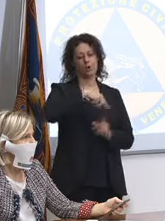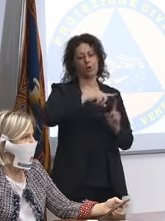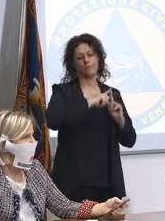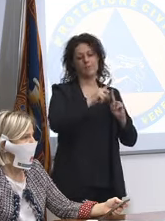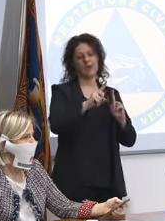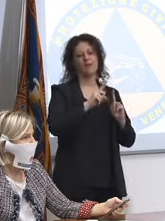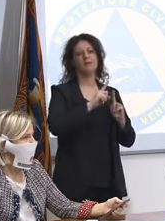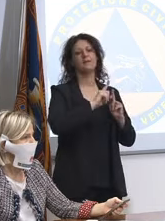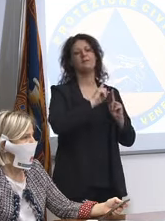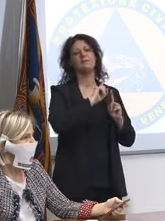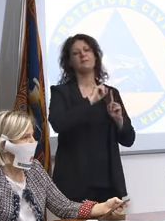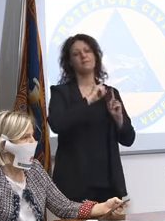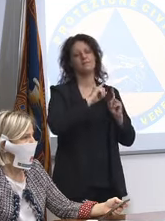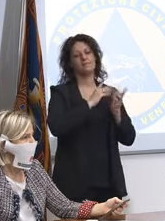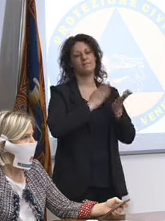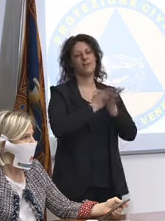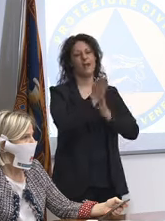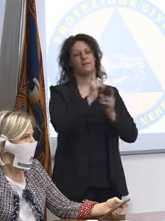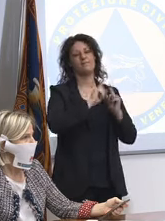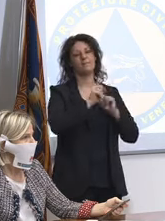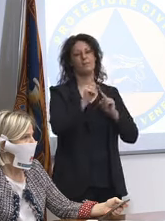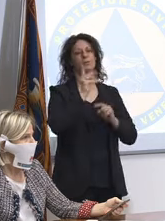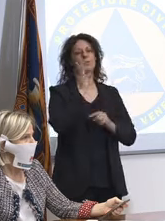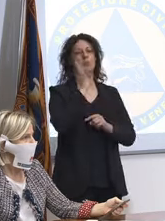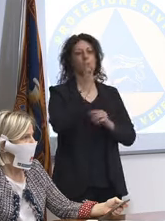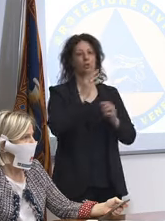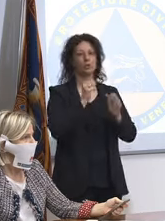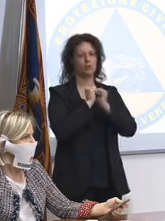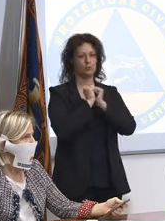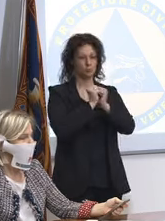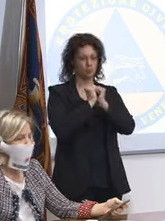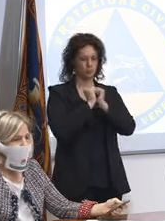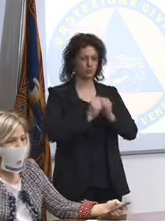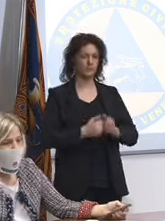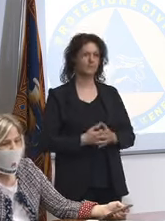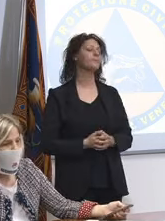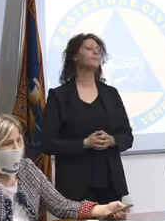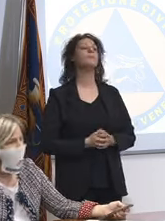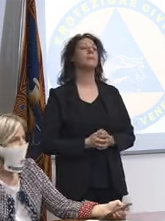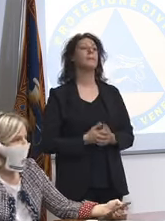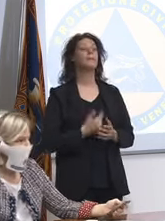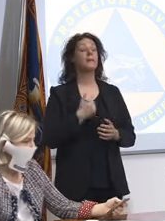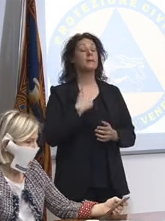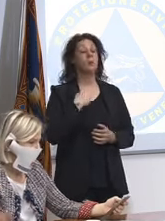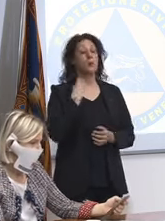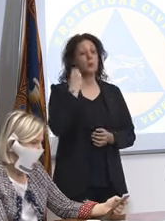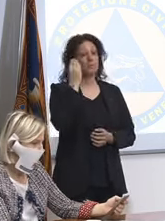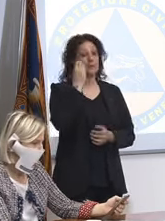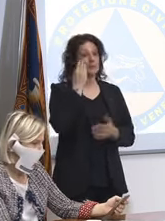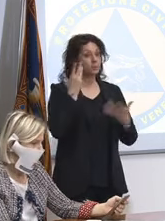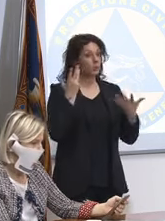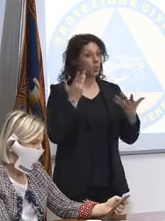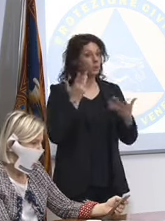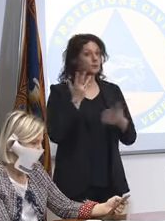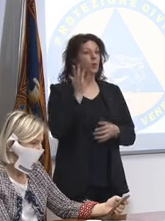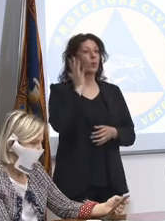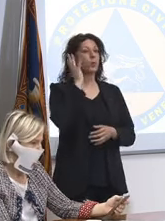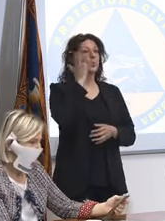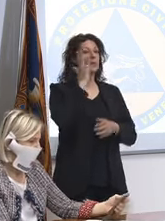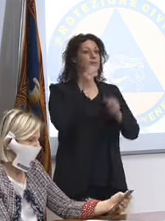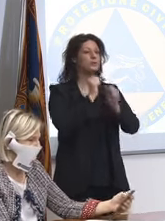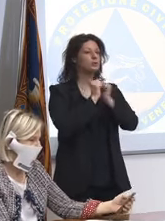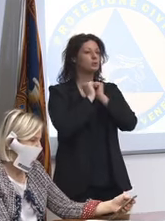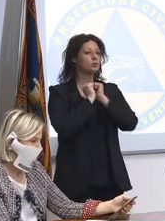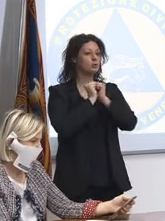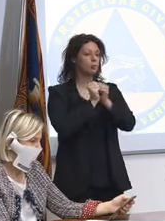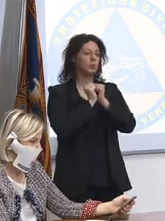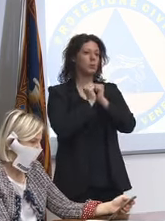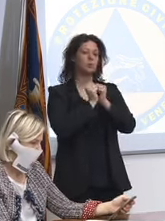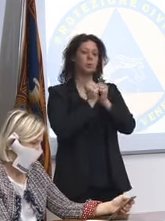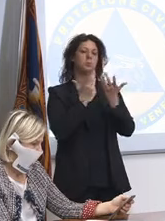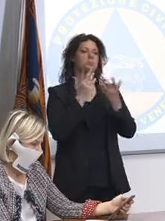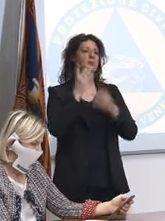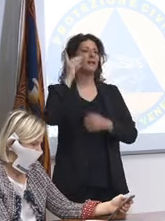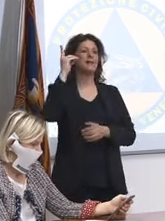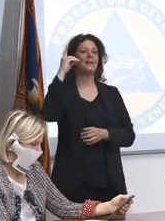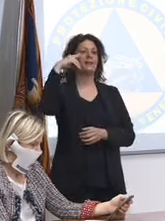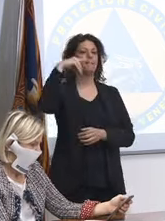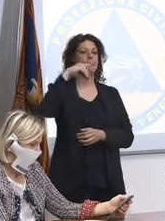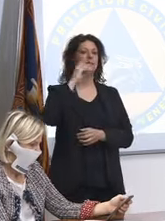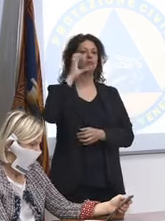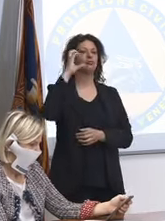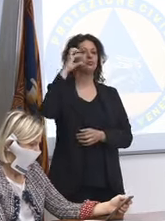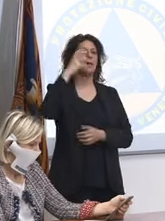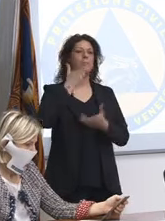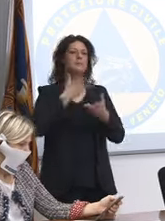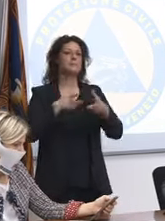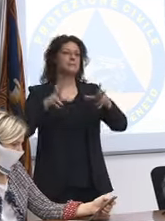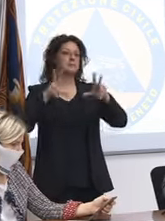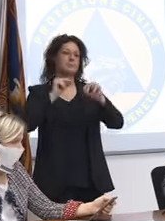resumé, ma guardate, io ho l'impressione, ve lo dico, che il 15 decadrà tutto e non ci sarà più ordinanza,